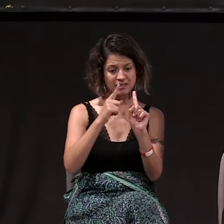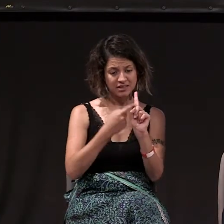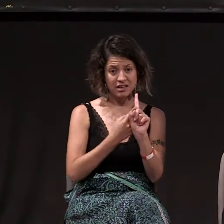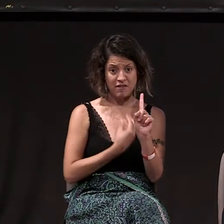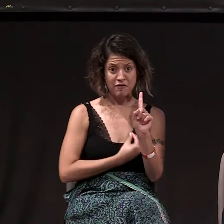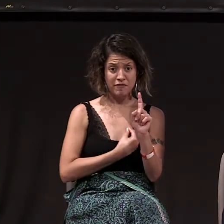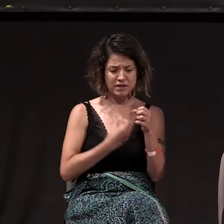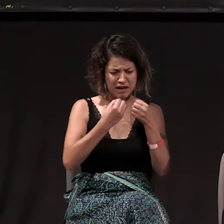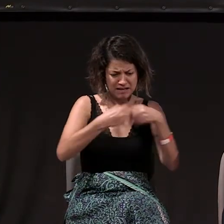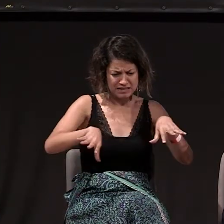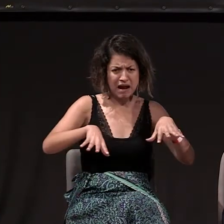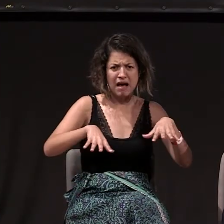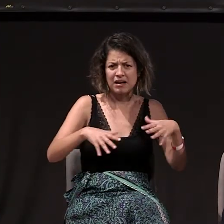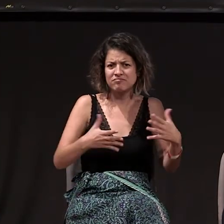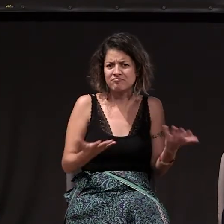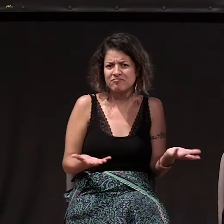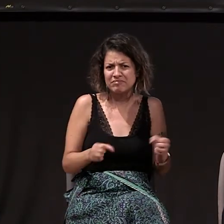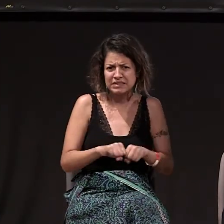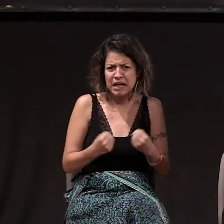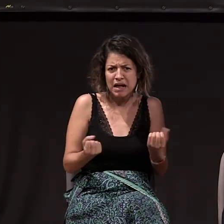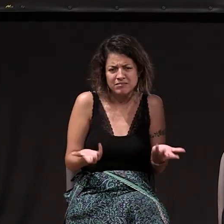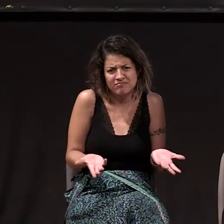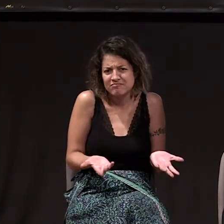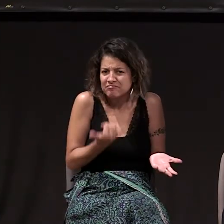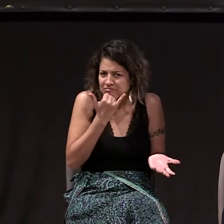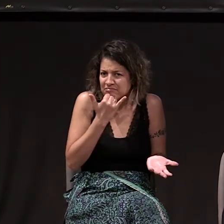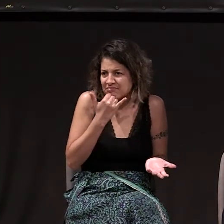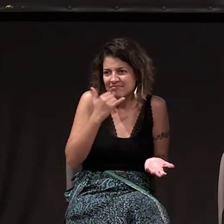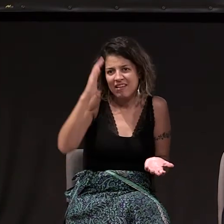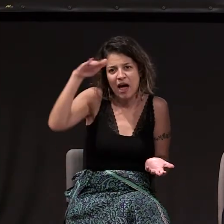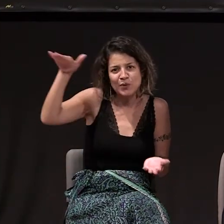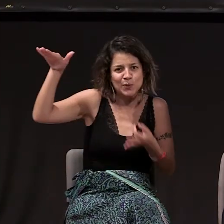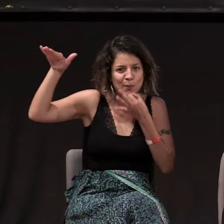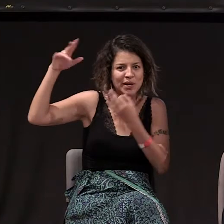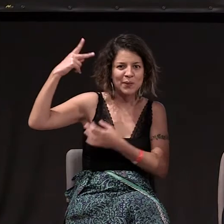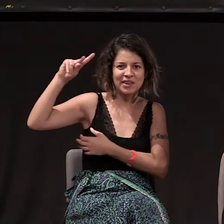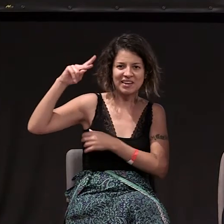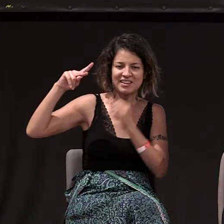olhar muito adulto, que estragou a vida. Então, assim também a gente...